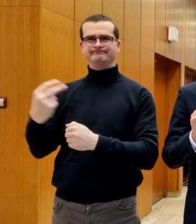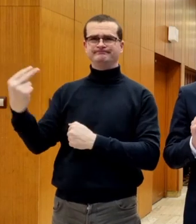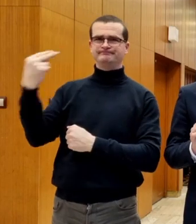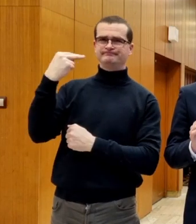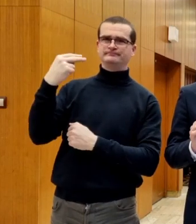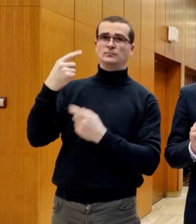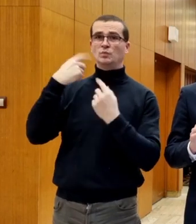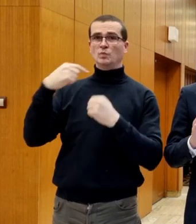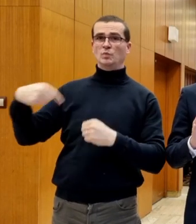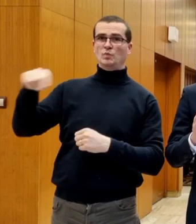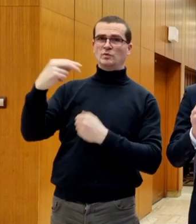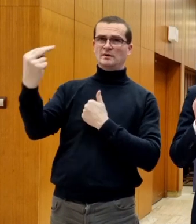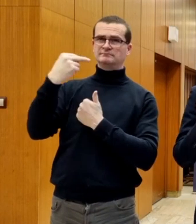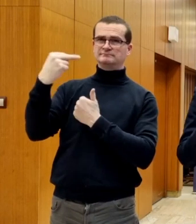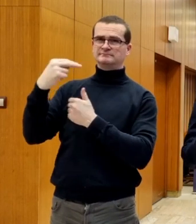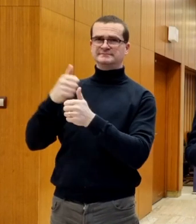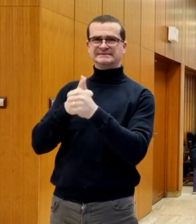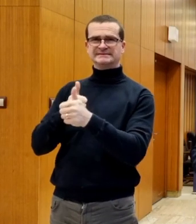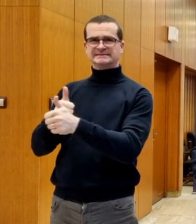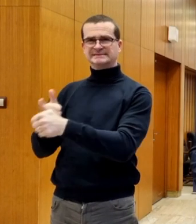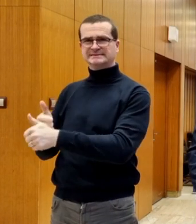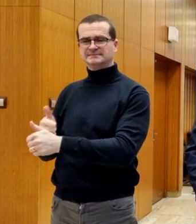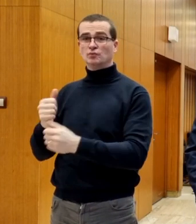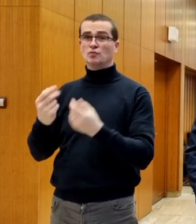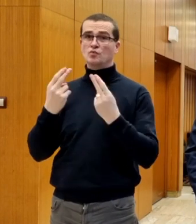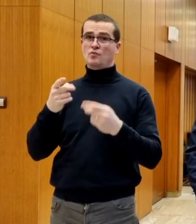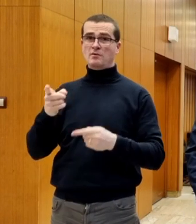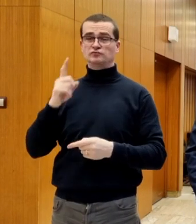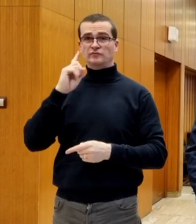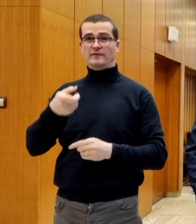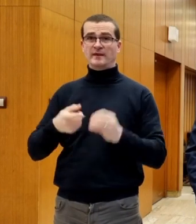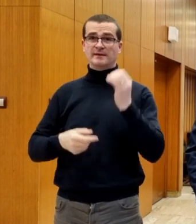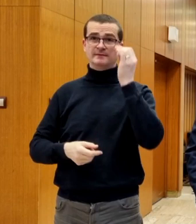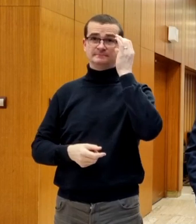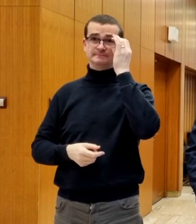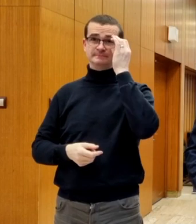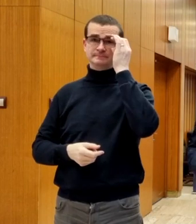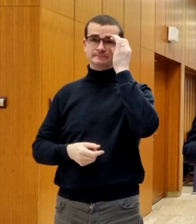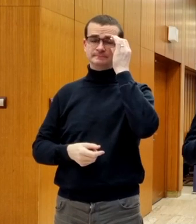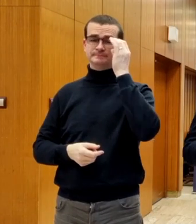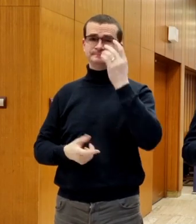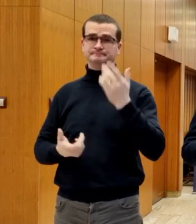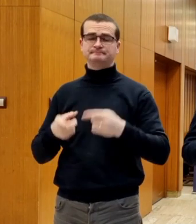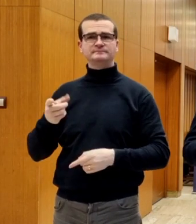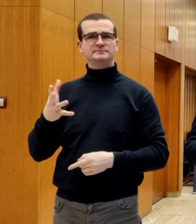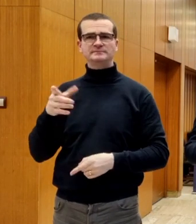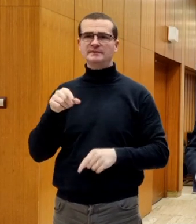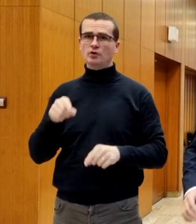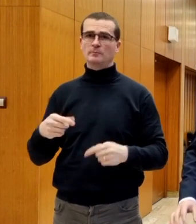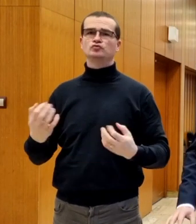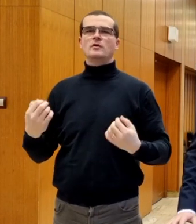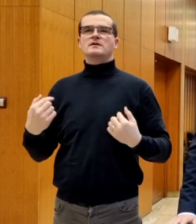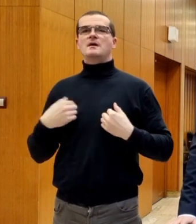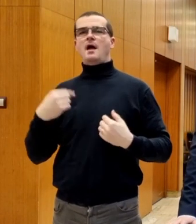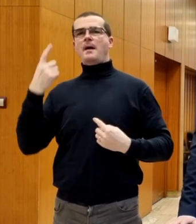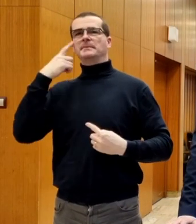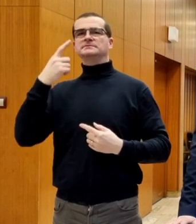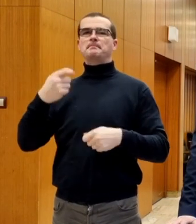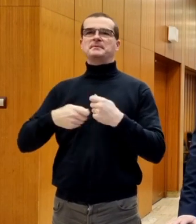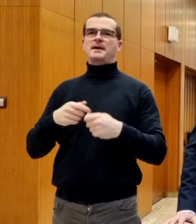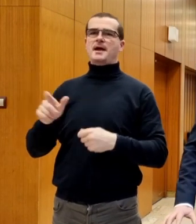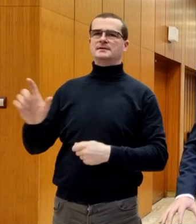drobnohľadom občanov. To je veľmi dôležité si tu uvedomiť, že to nie je o tom, čo ja si myslím o práci